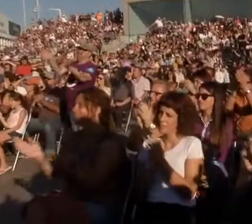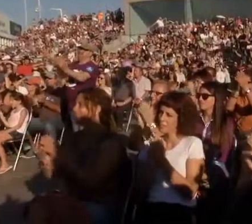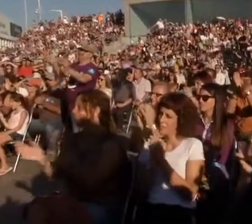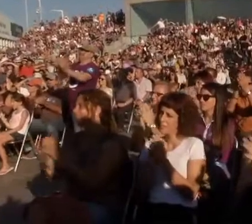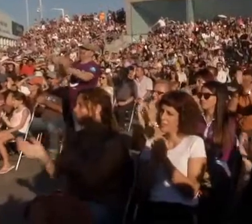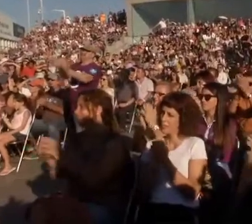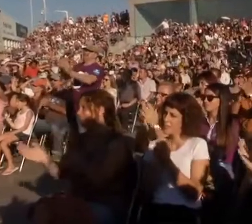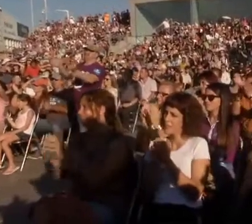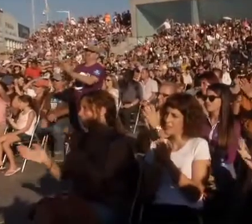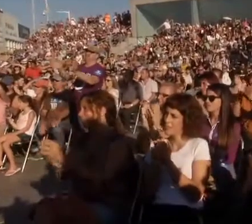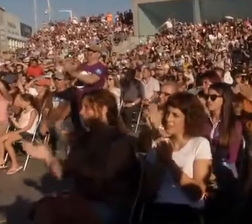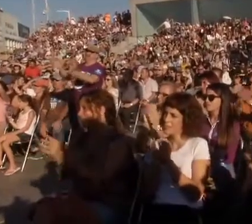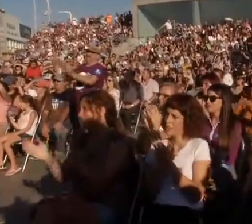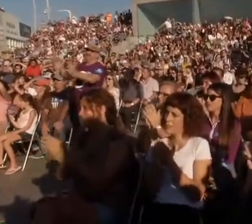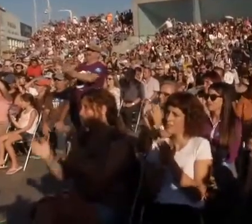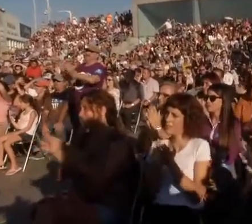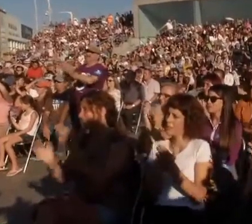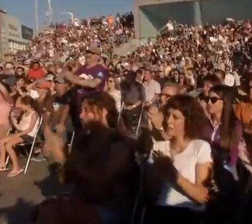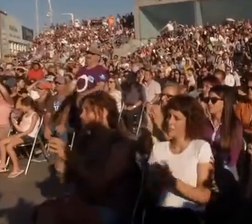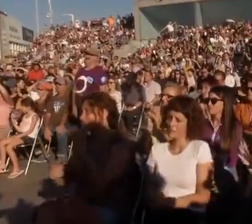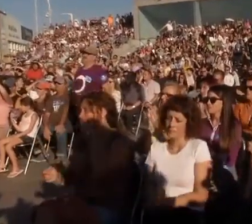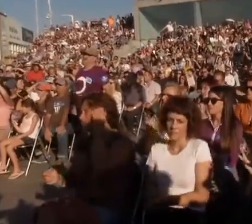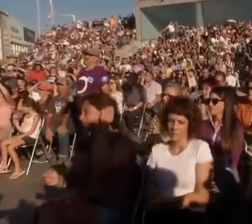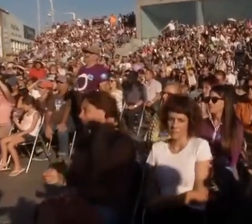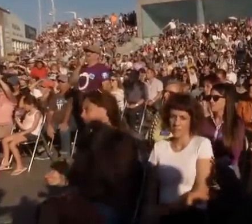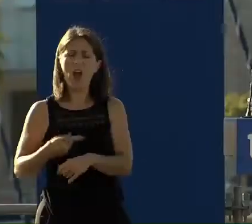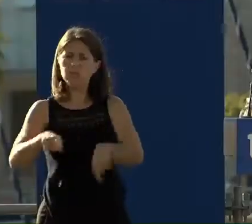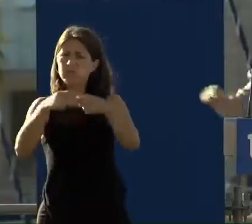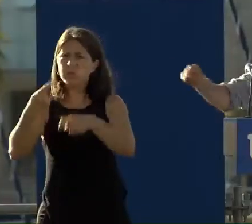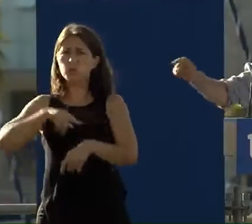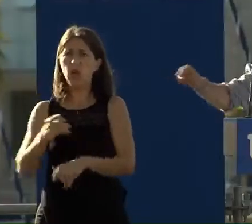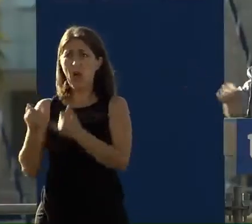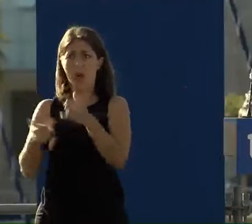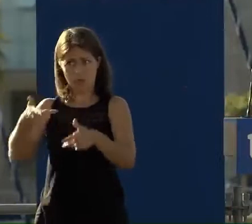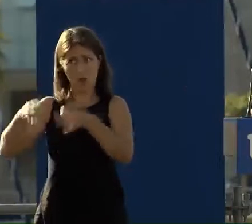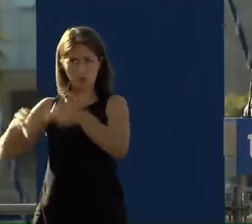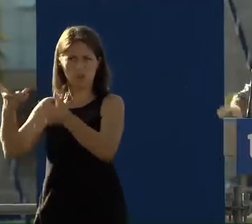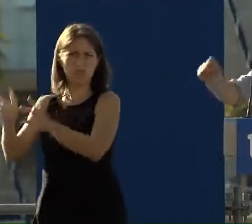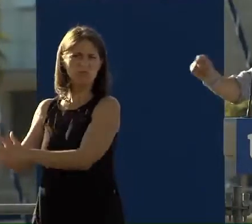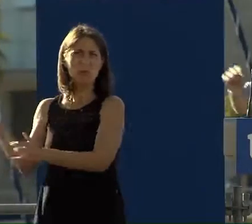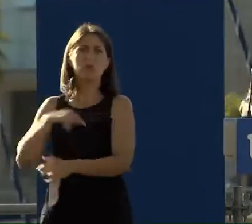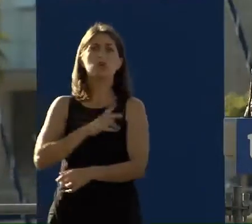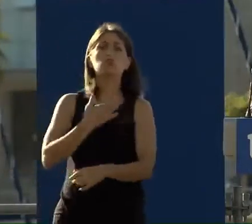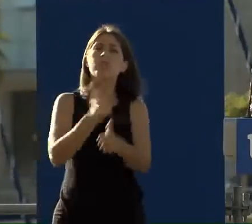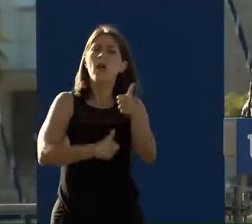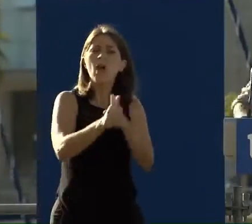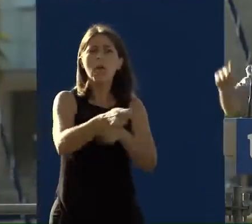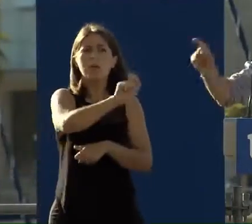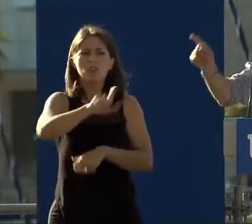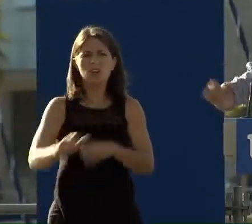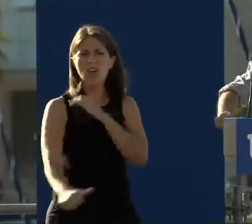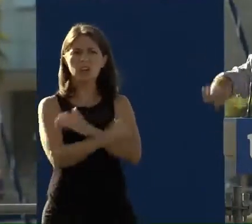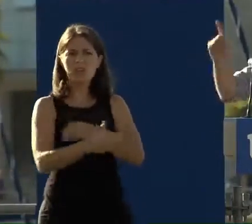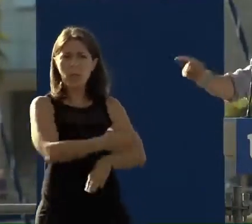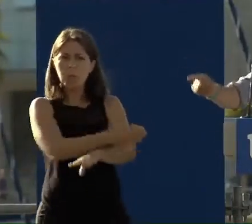Os seus amigos son os que arruinaron as caixas e se sentaron no banquillo por iso. Os nosos son os preferentistas, os que se viron estafados. Os